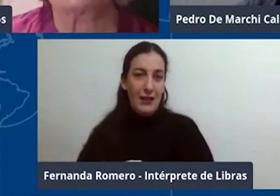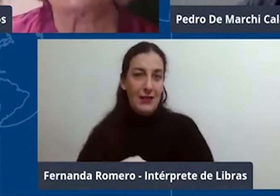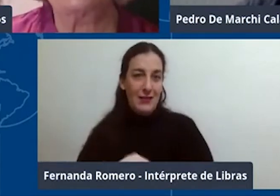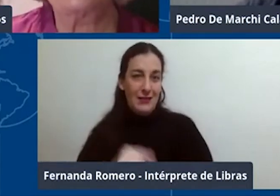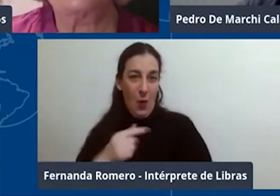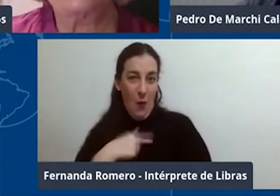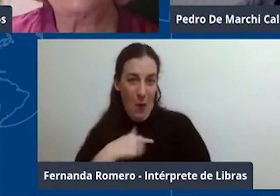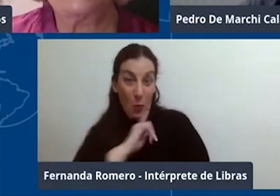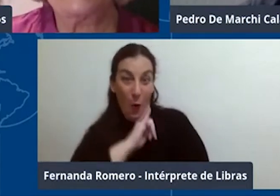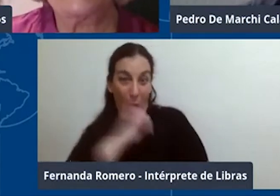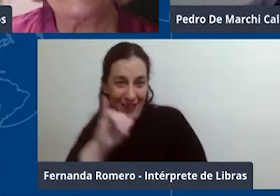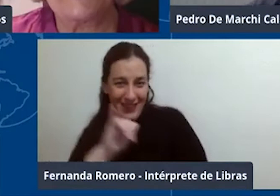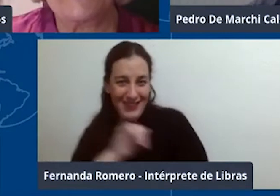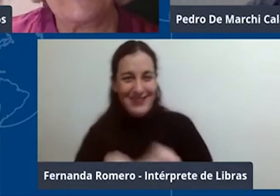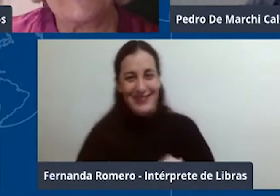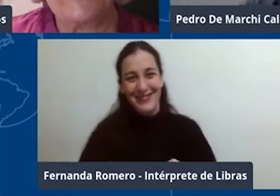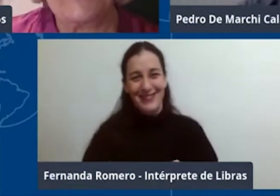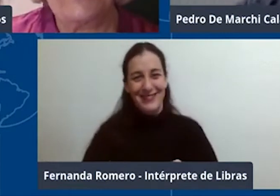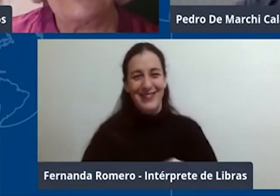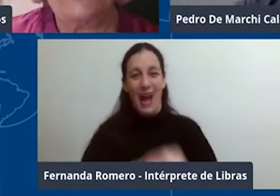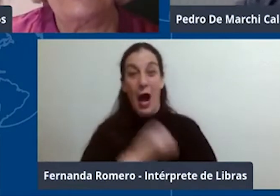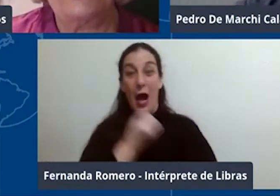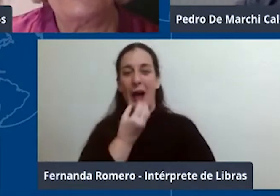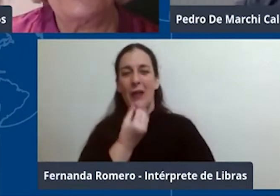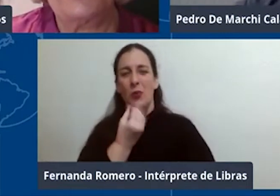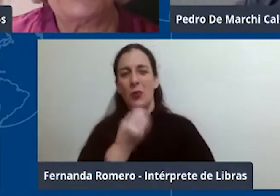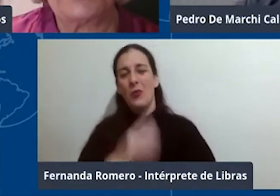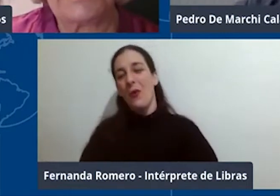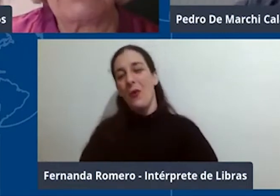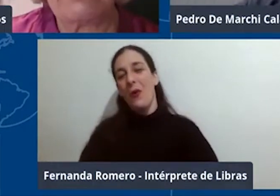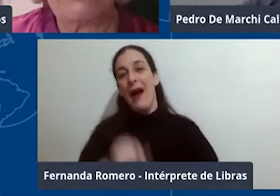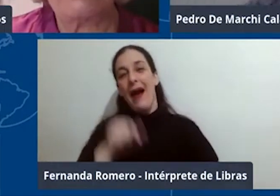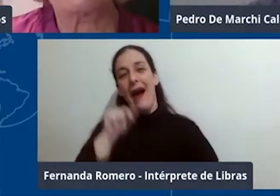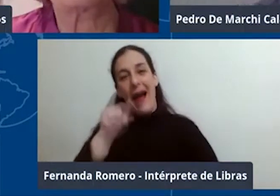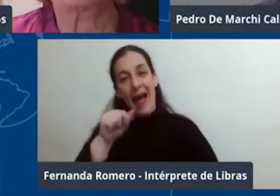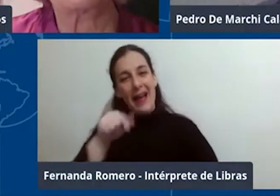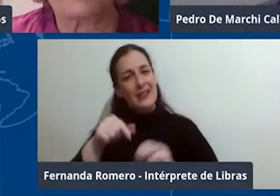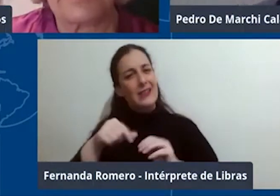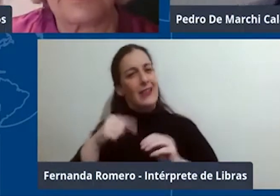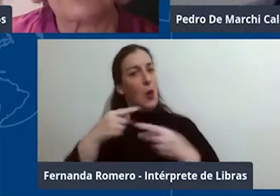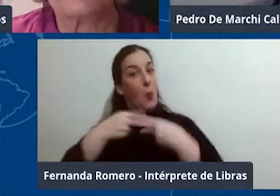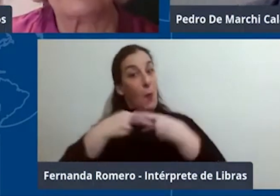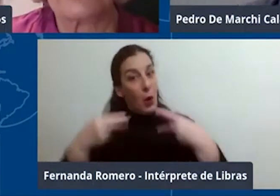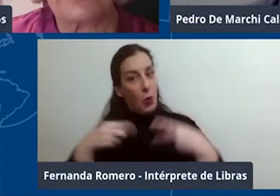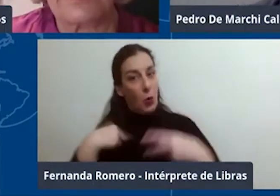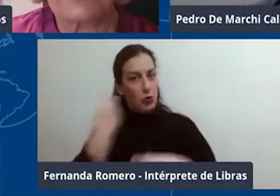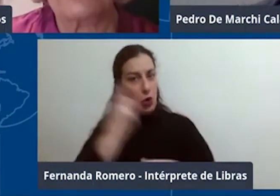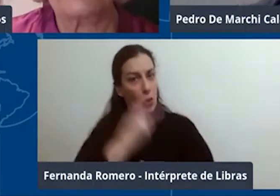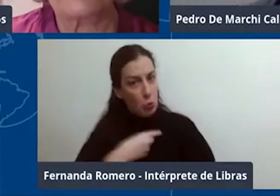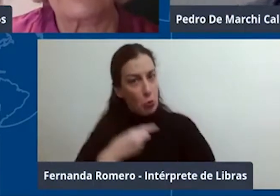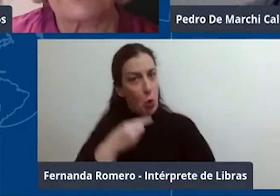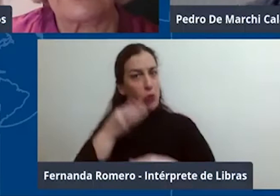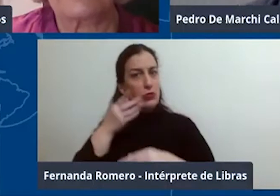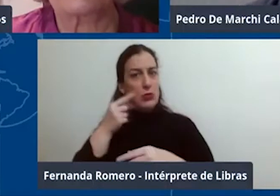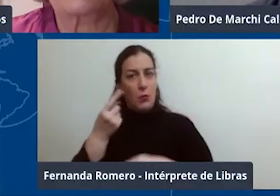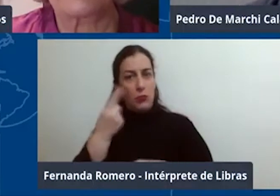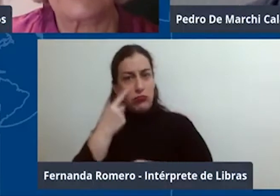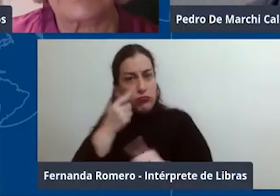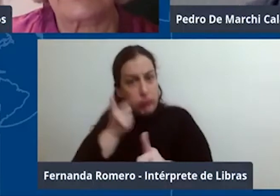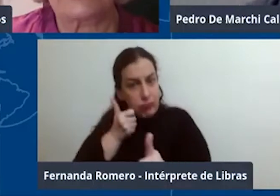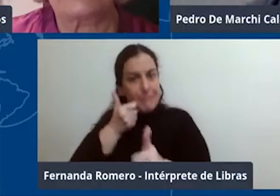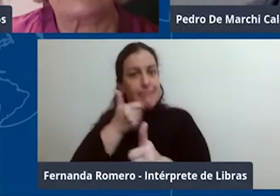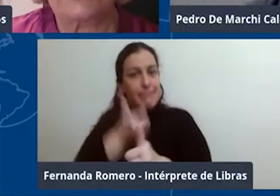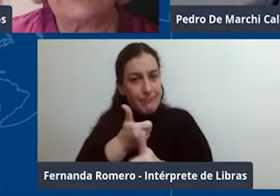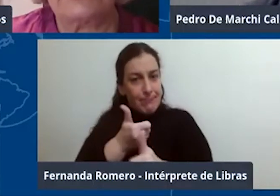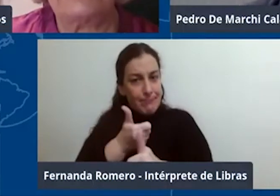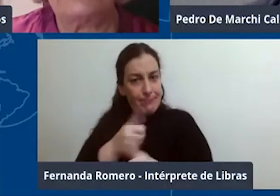para vocês. Que bom. Essa é uma pauta que nós da Câmara estamos acompanhando de perto, né, do CUF e de São Borja, né, para